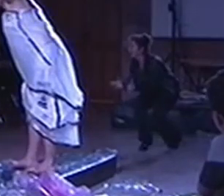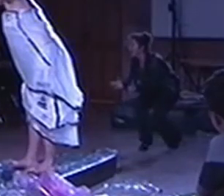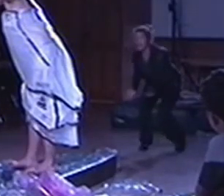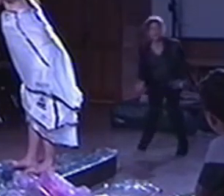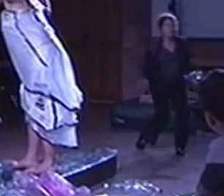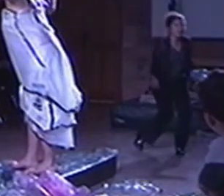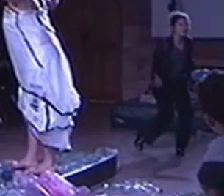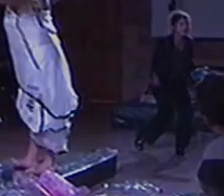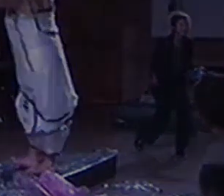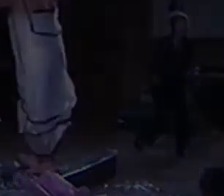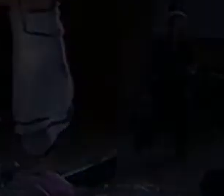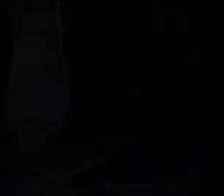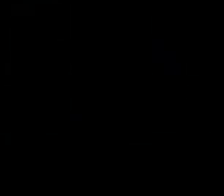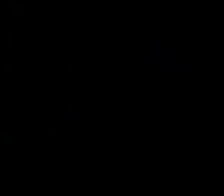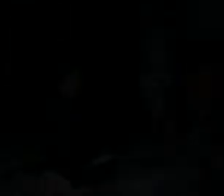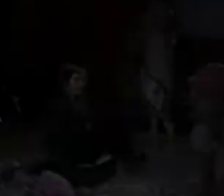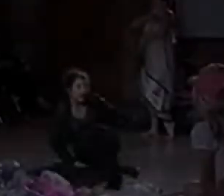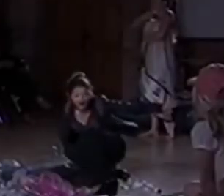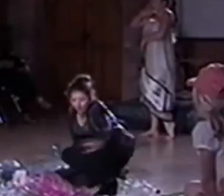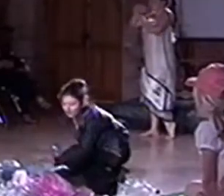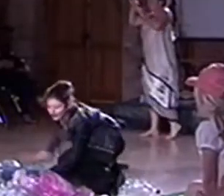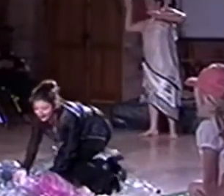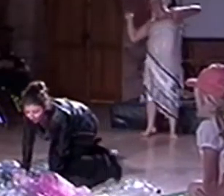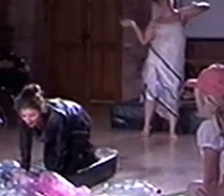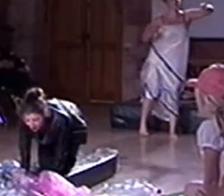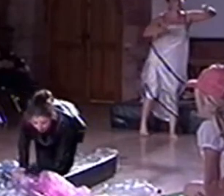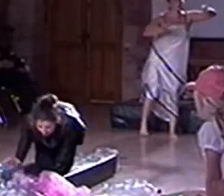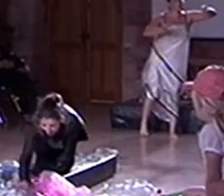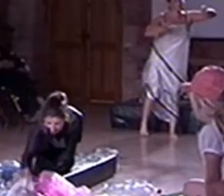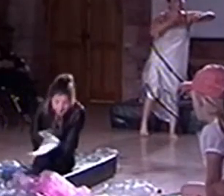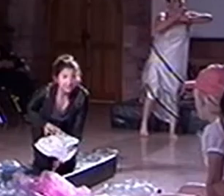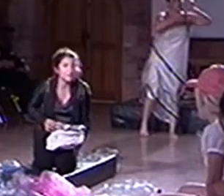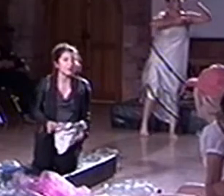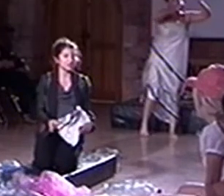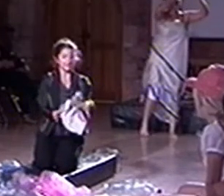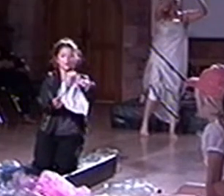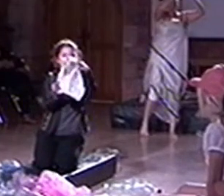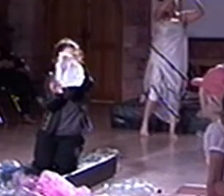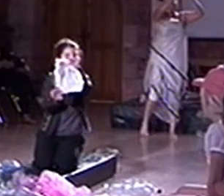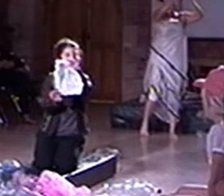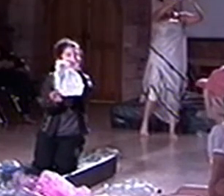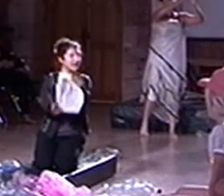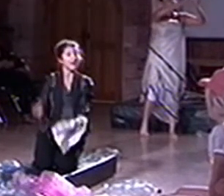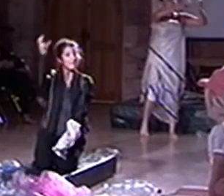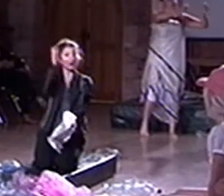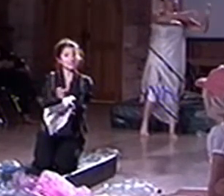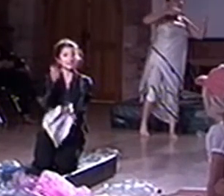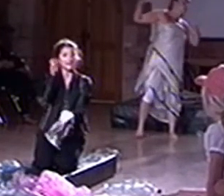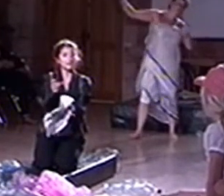Est-ce que nous avons des solutions ? On pourra aller tous les jours chez le boulanger avec le même sachet en papier pour acheter sa baguette de